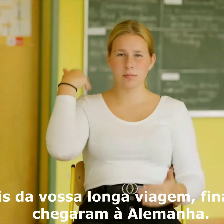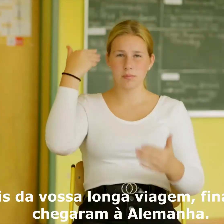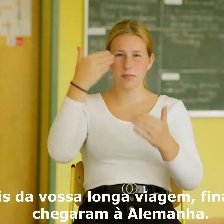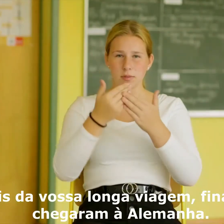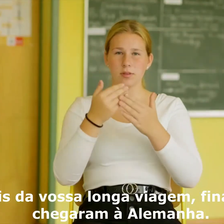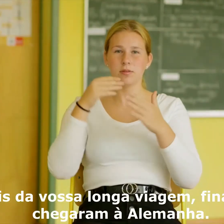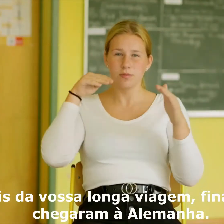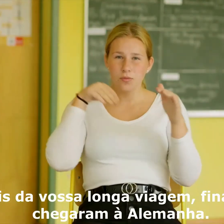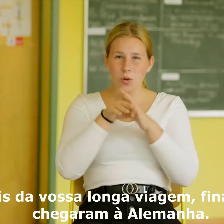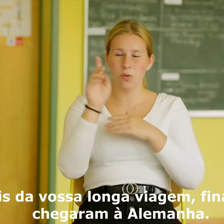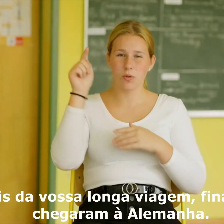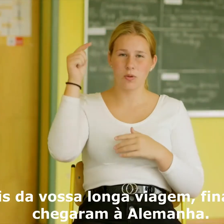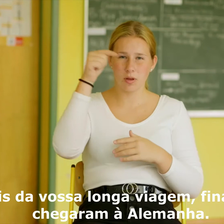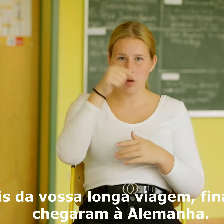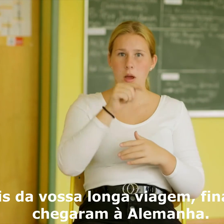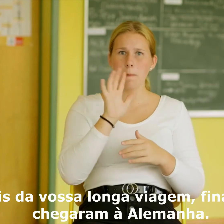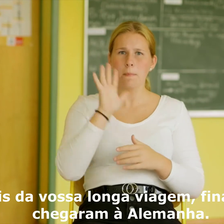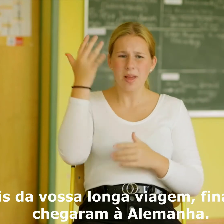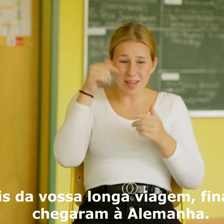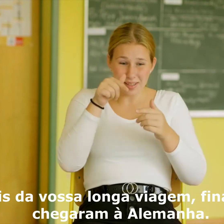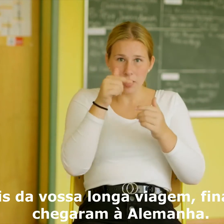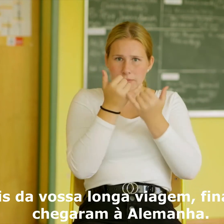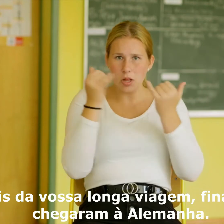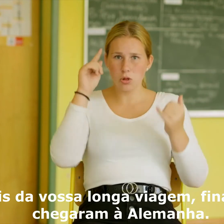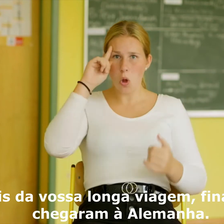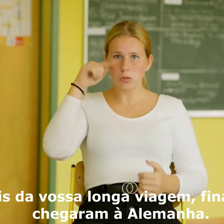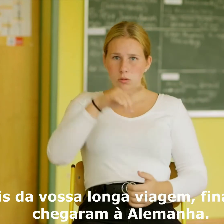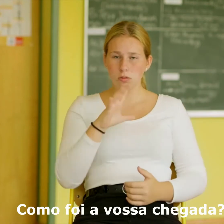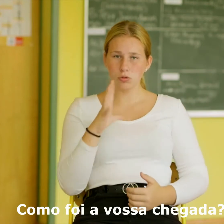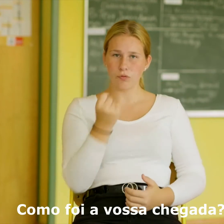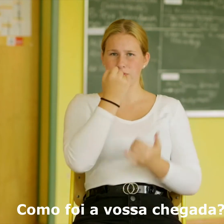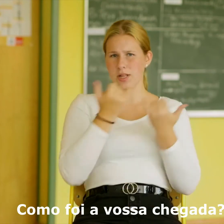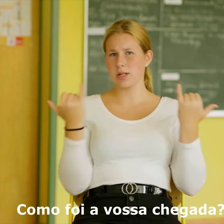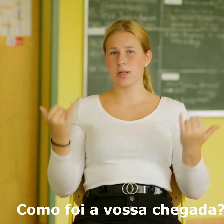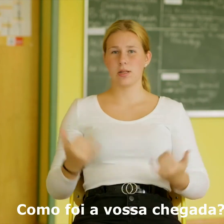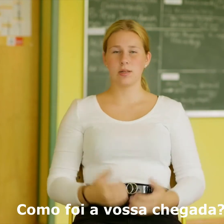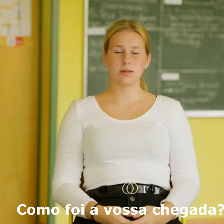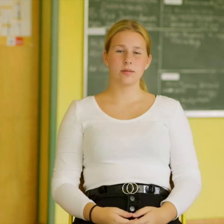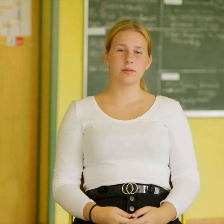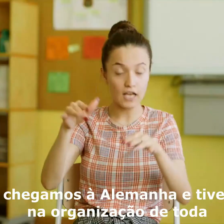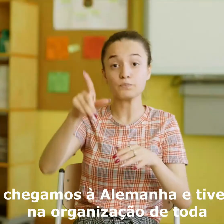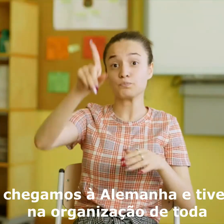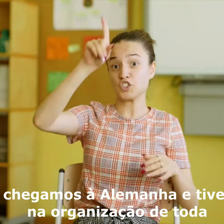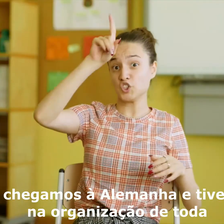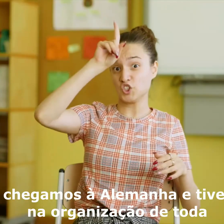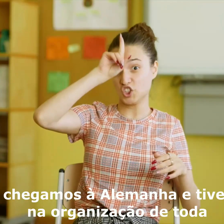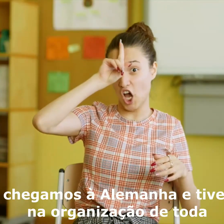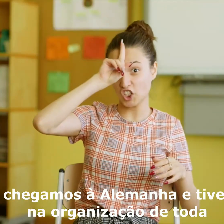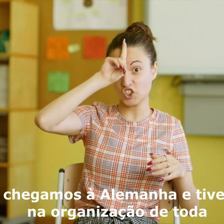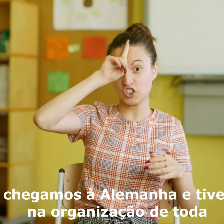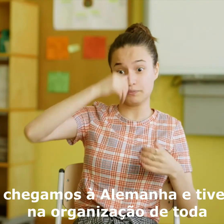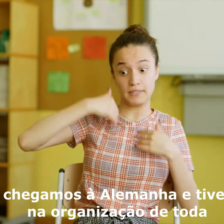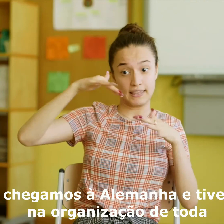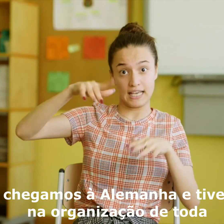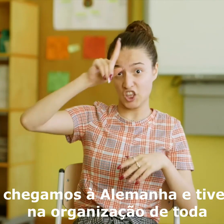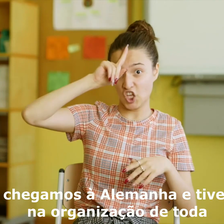Então, depois dessa longa viagem, vocês chegaram à Alemanha. Como é que foi essa chegada? Sim, nós chegamos à